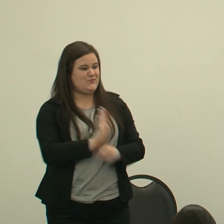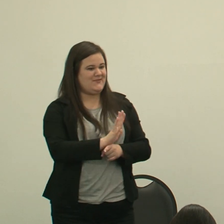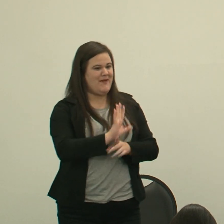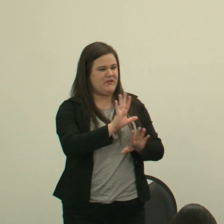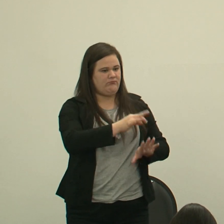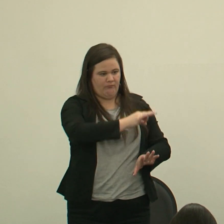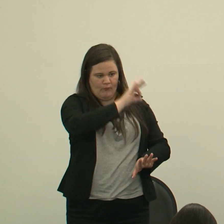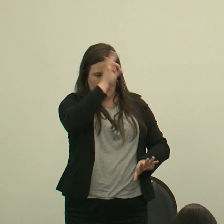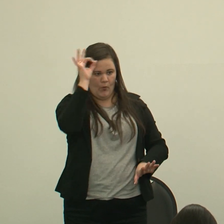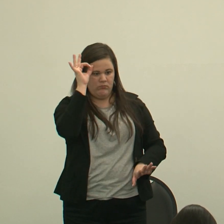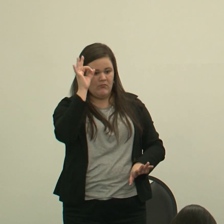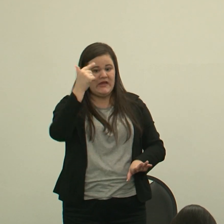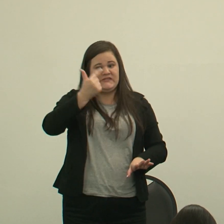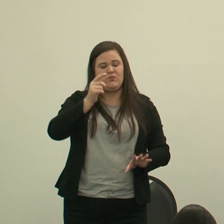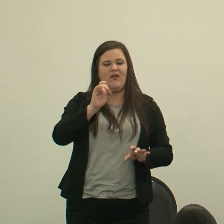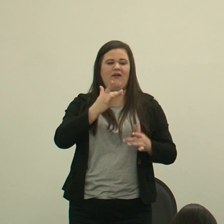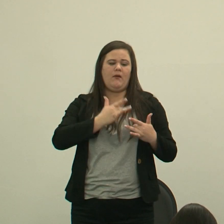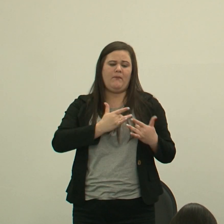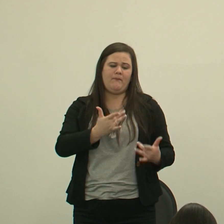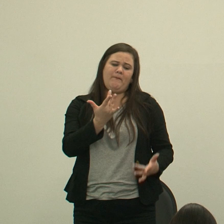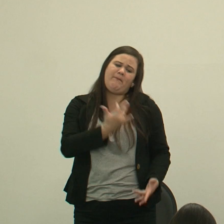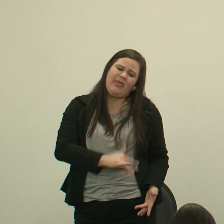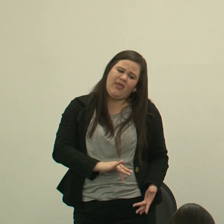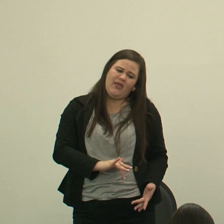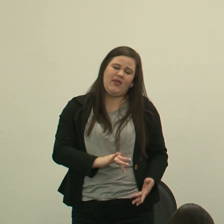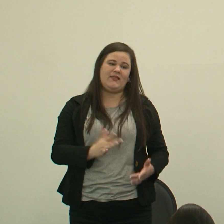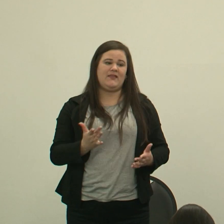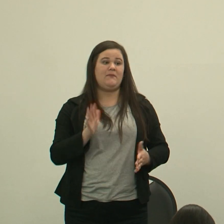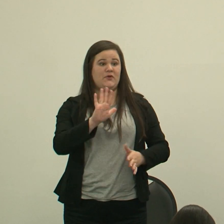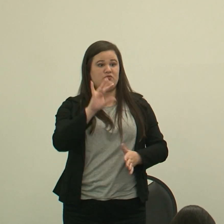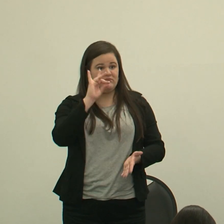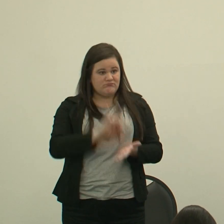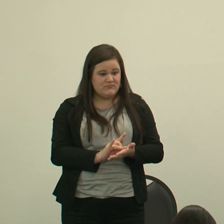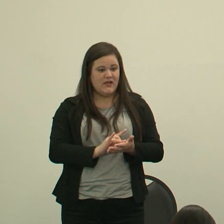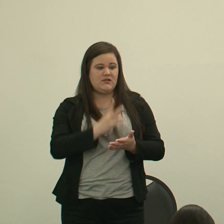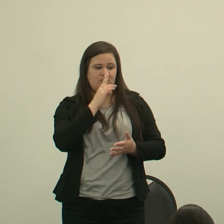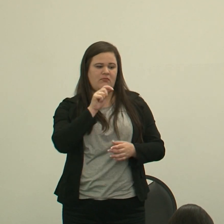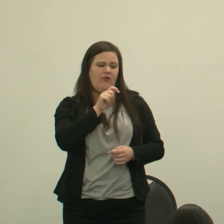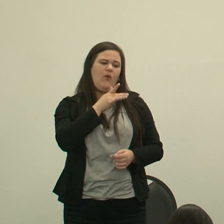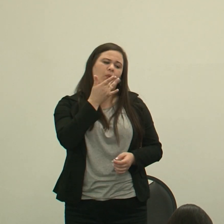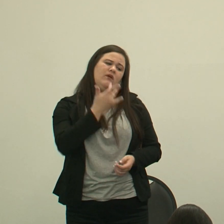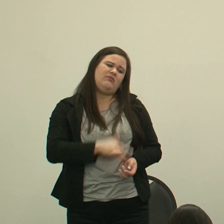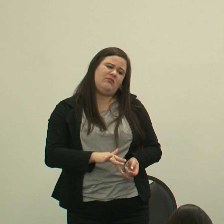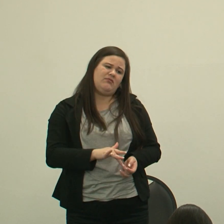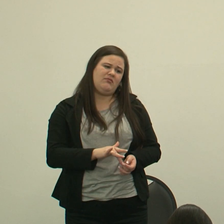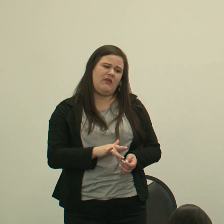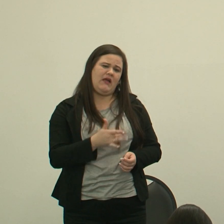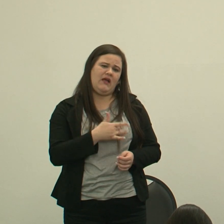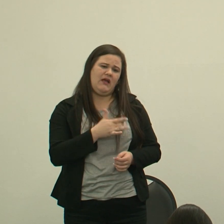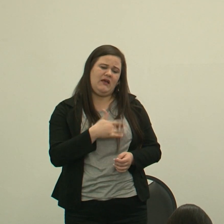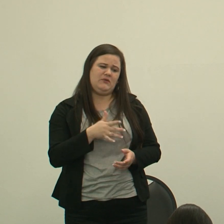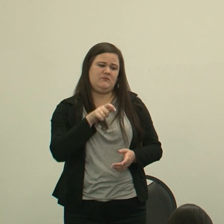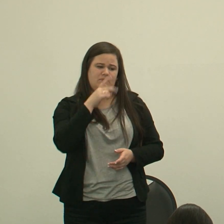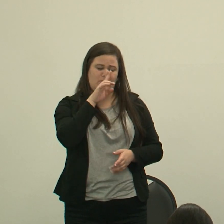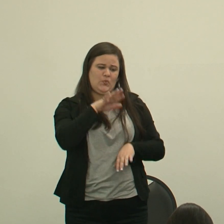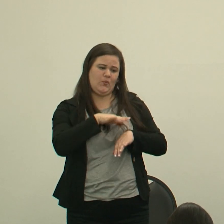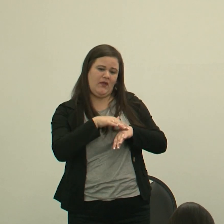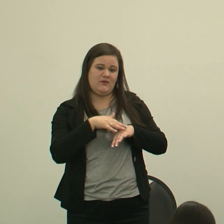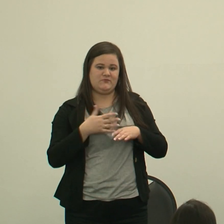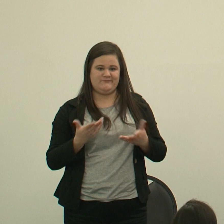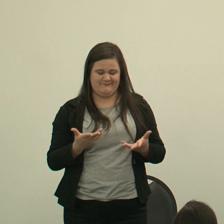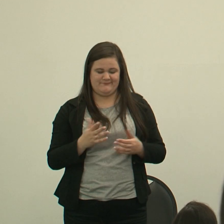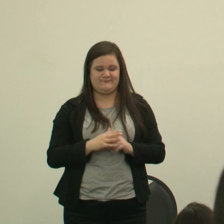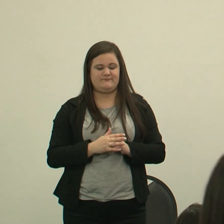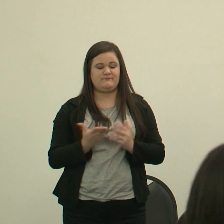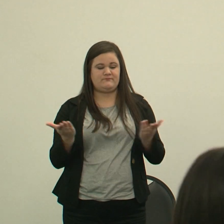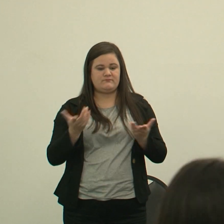segundo é de você se compadecer. Quando, na verdade, você, de alguma forma, está tratando como coitado. E agora a gente vai começar